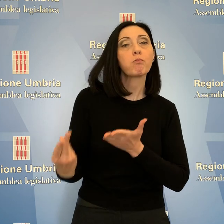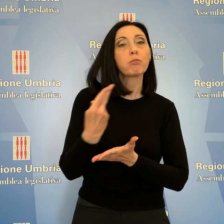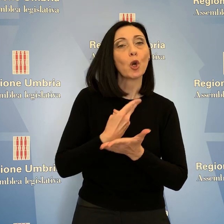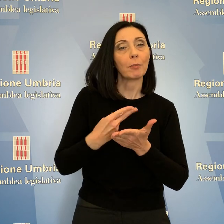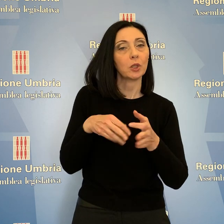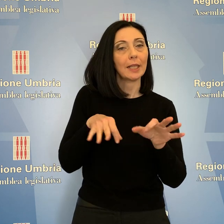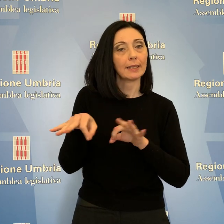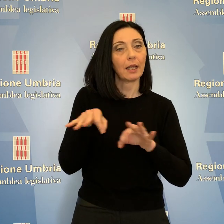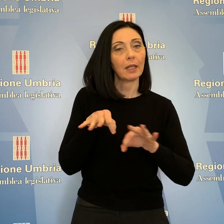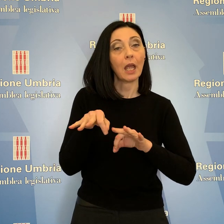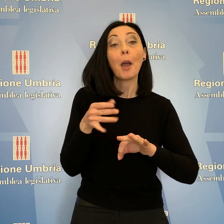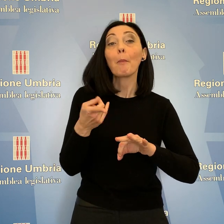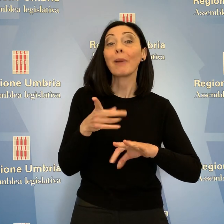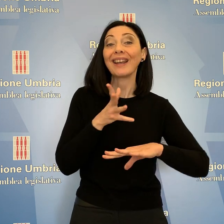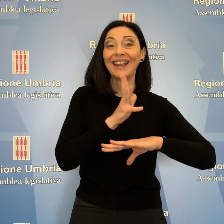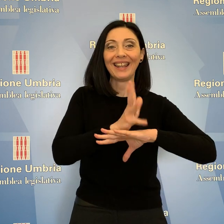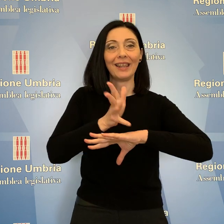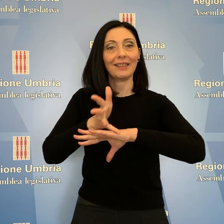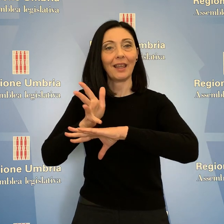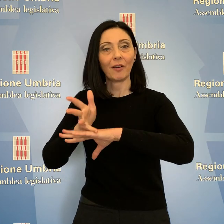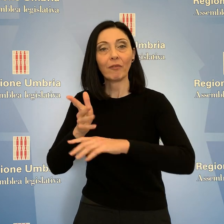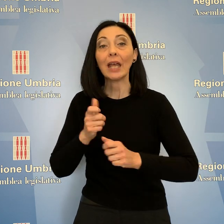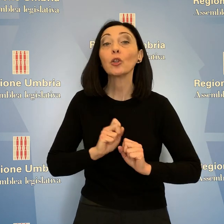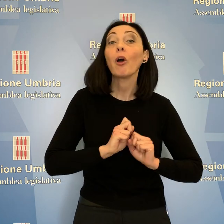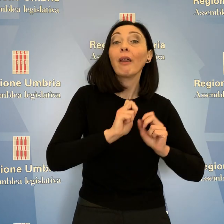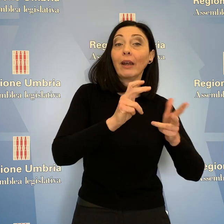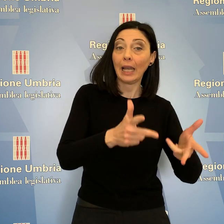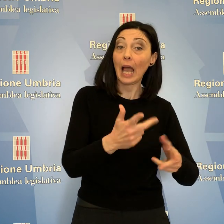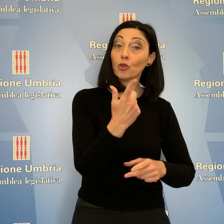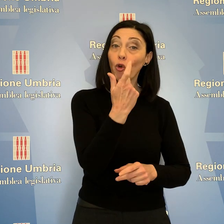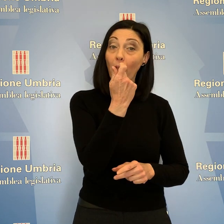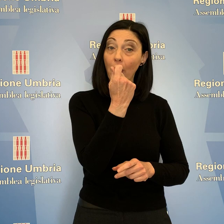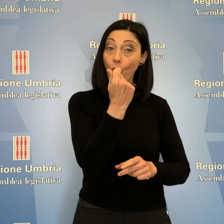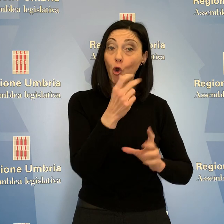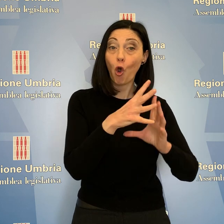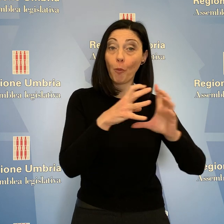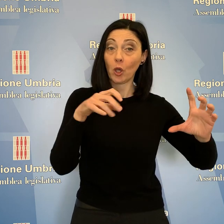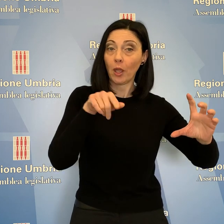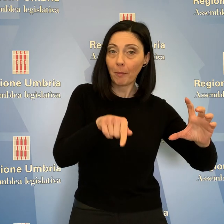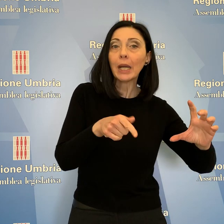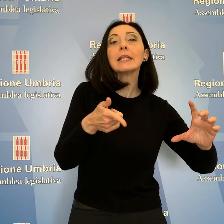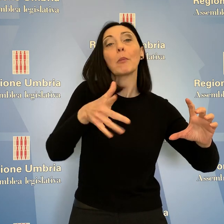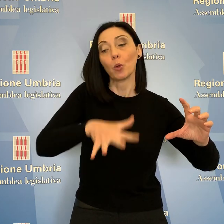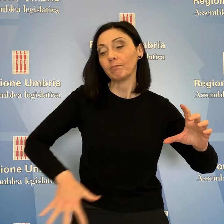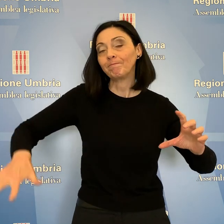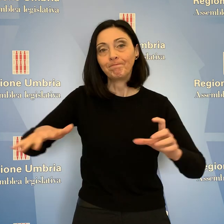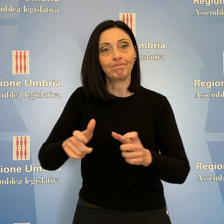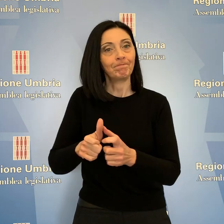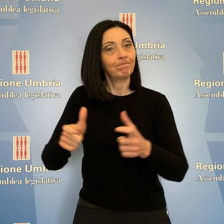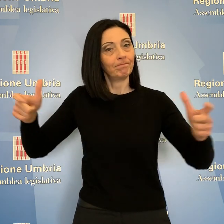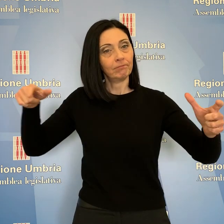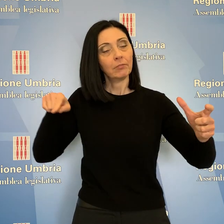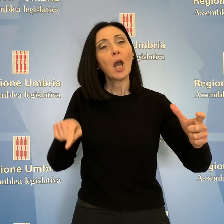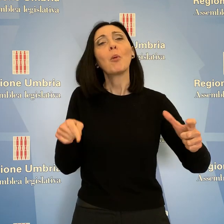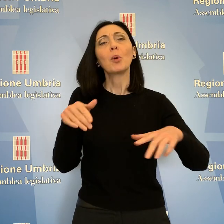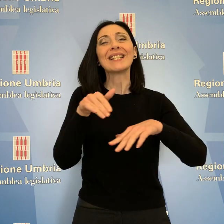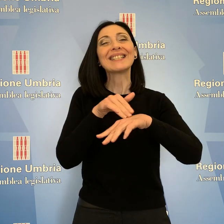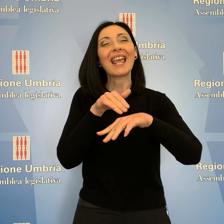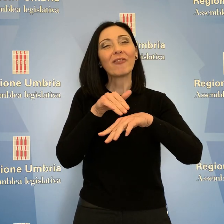nella programmazione strategica degli interventi destinati al rilancio economico delle imprese, allo sviluppo territoriale e alla ridefinizione dei